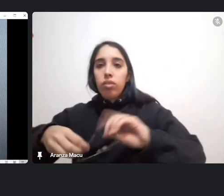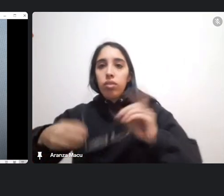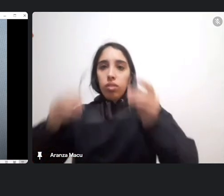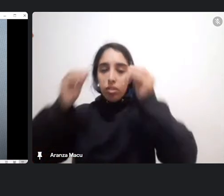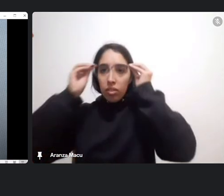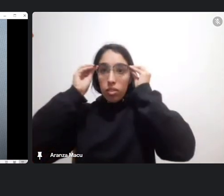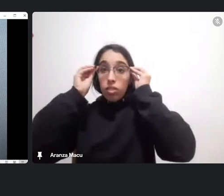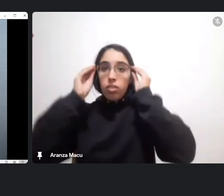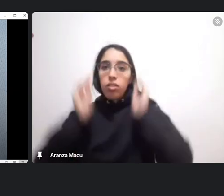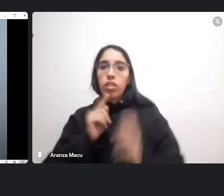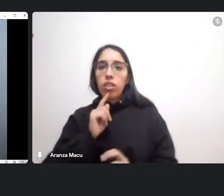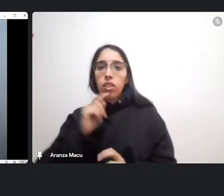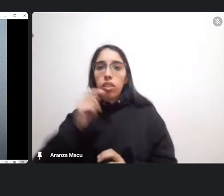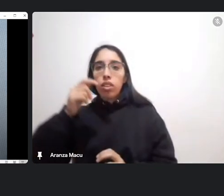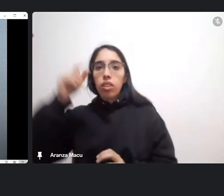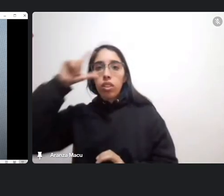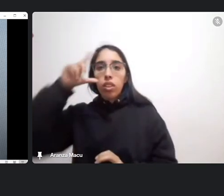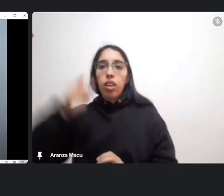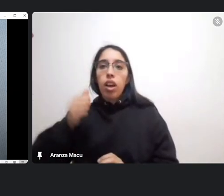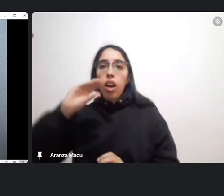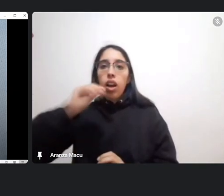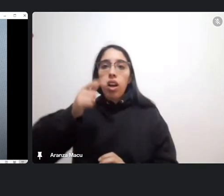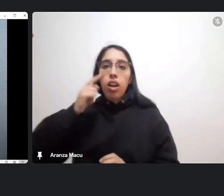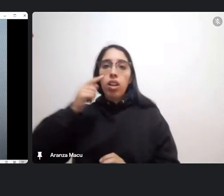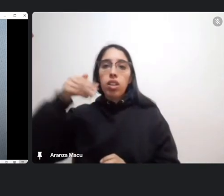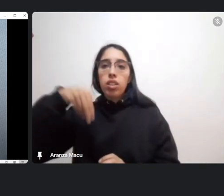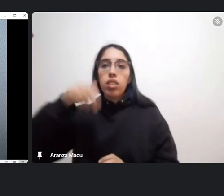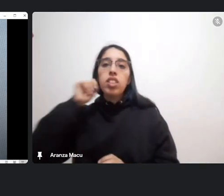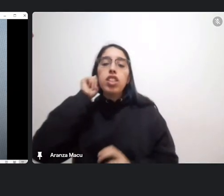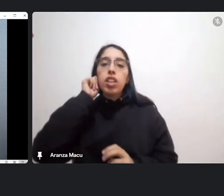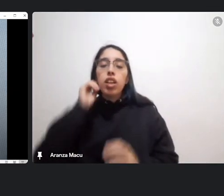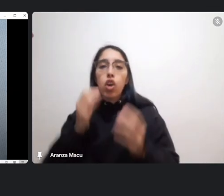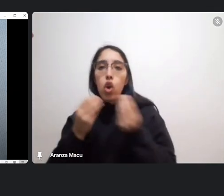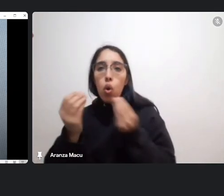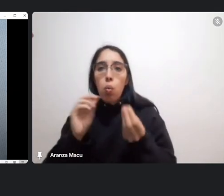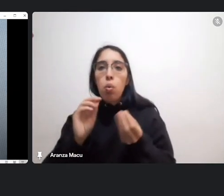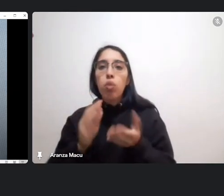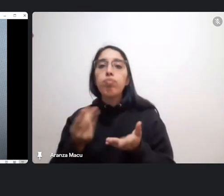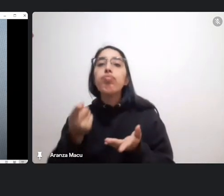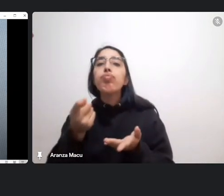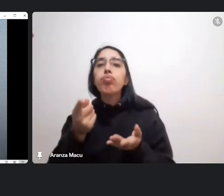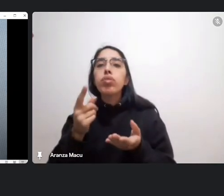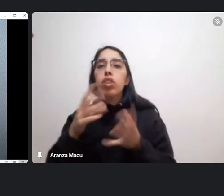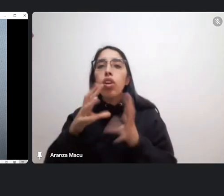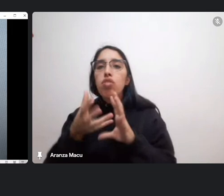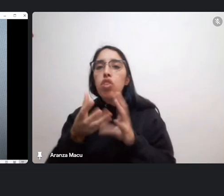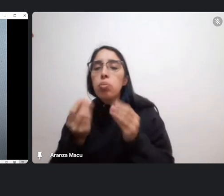teaching acá?